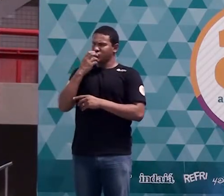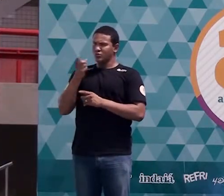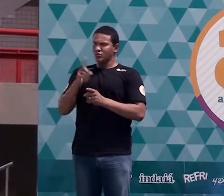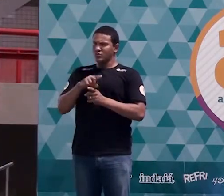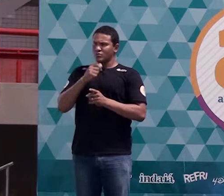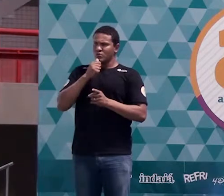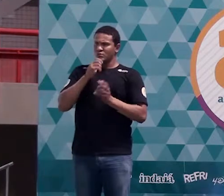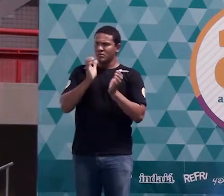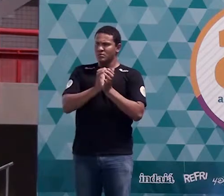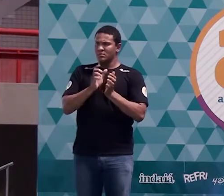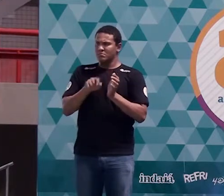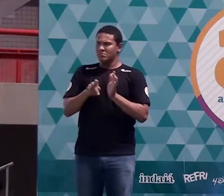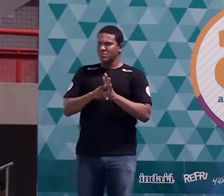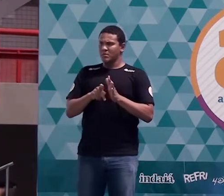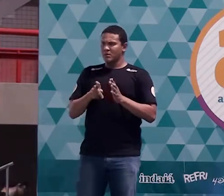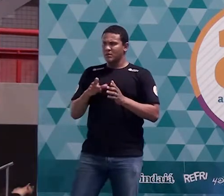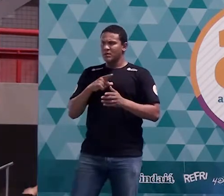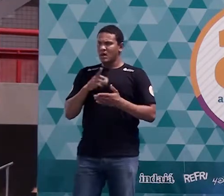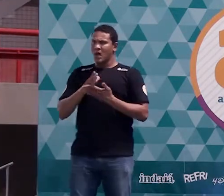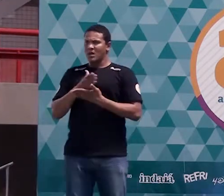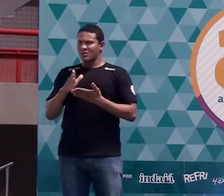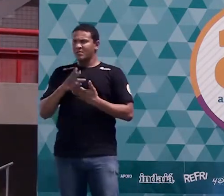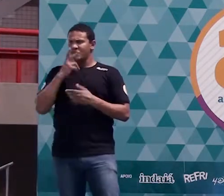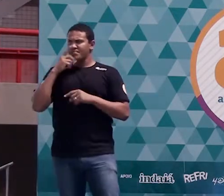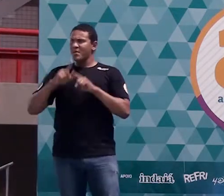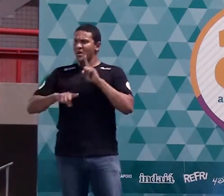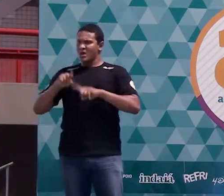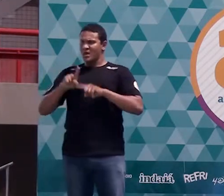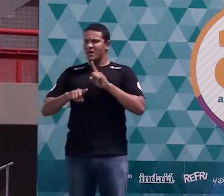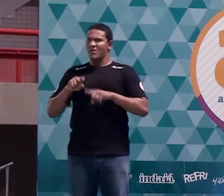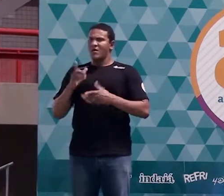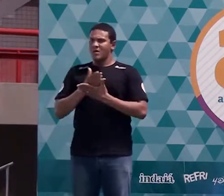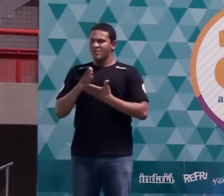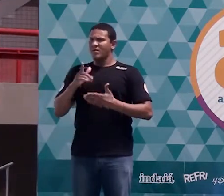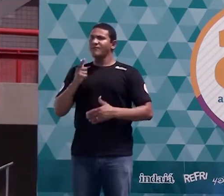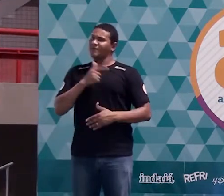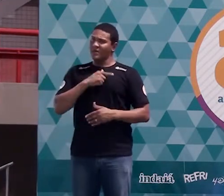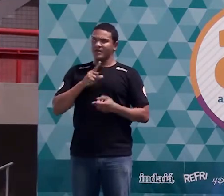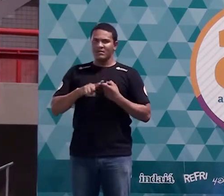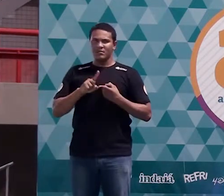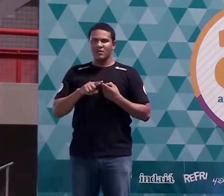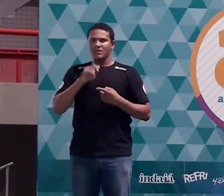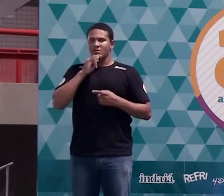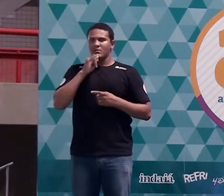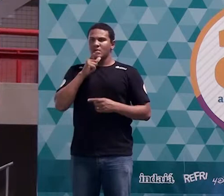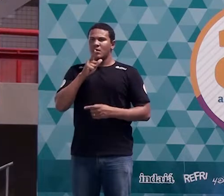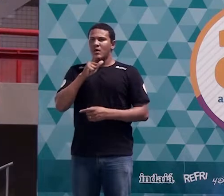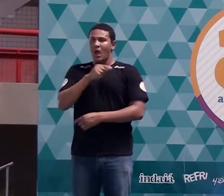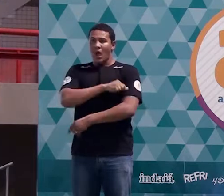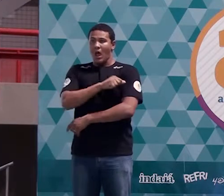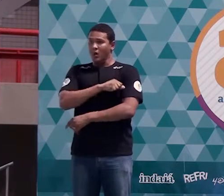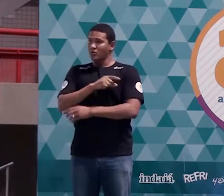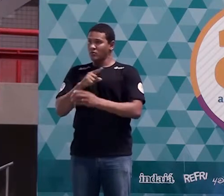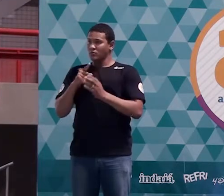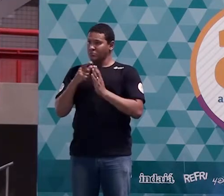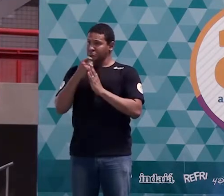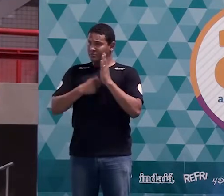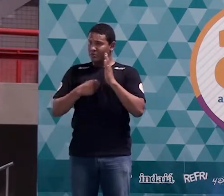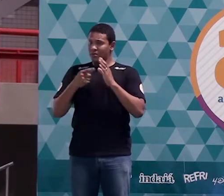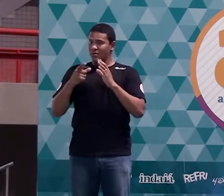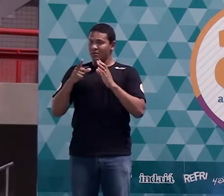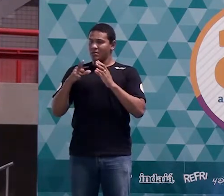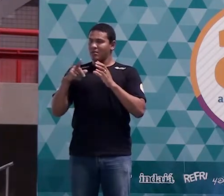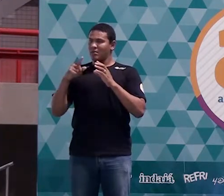cão. Tem umas que são até imorais e feias. Gente, um aluno perdeu ponto numa prova da